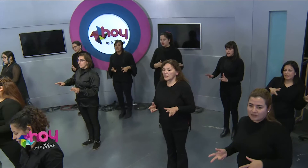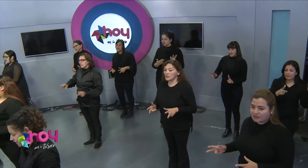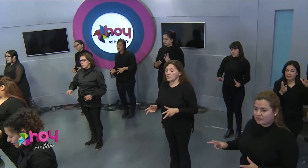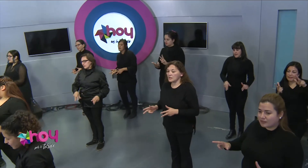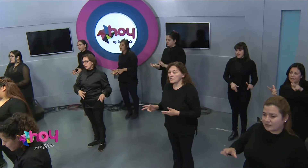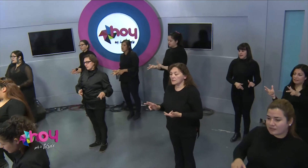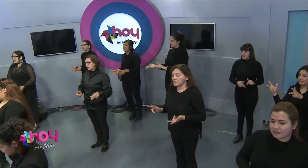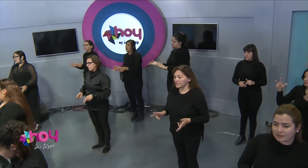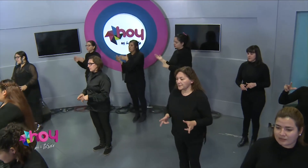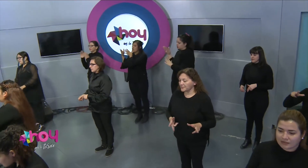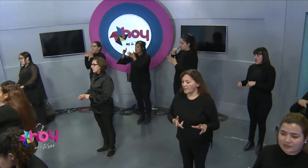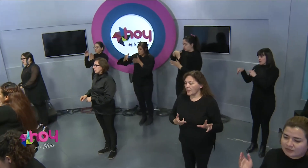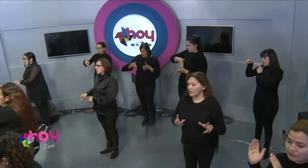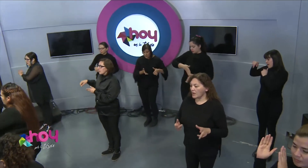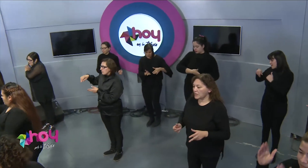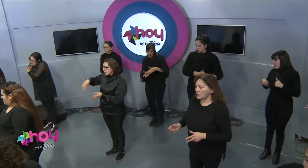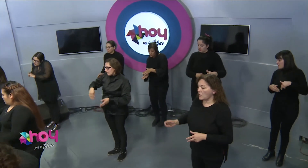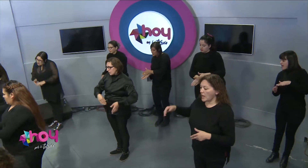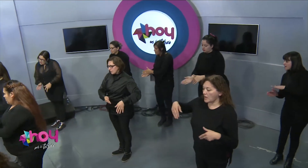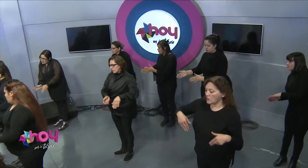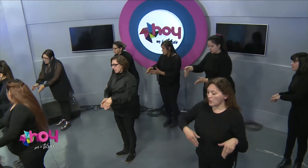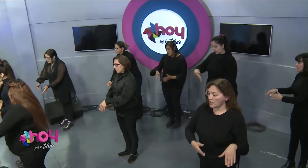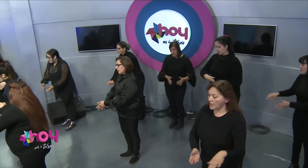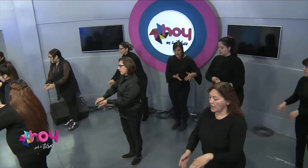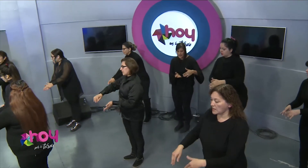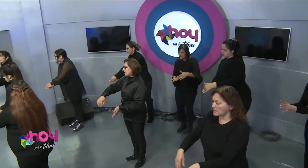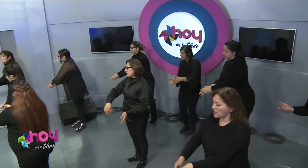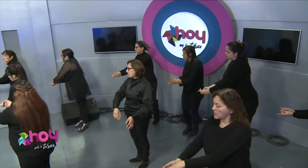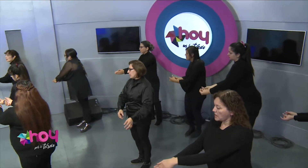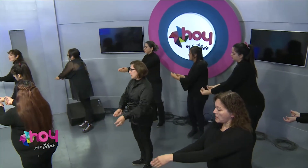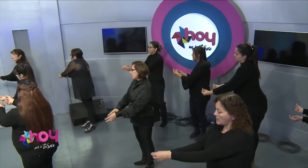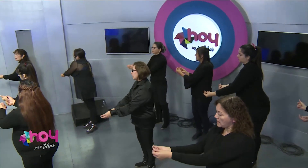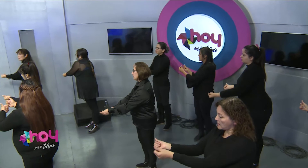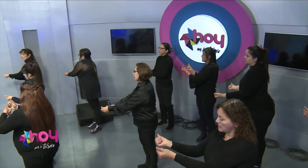lairara, y un camino largo que baja y se pierde.